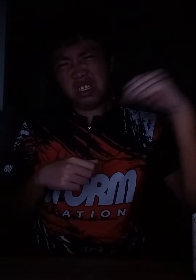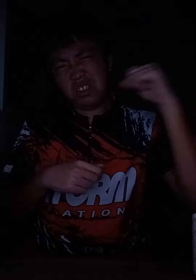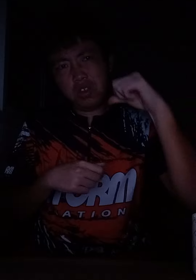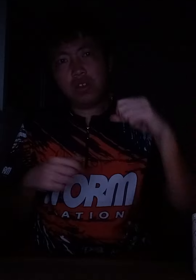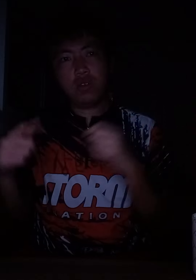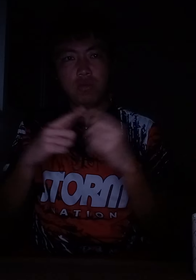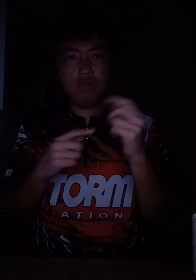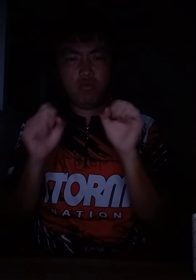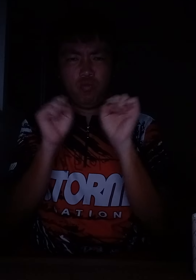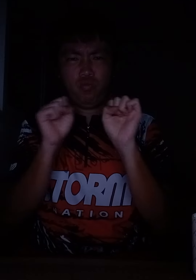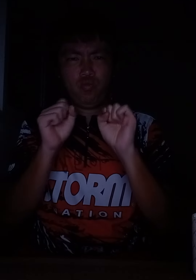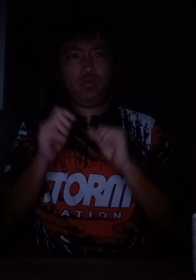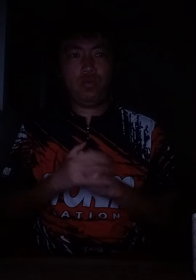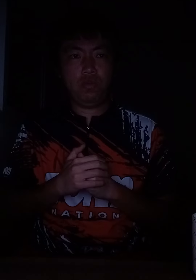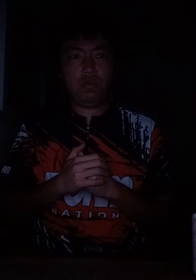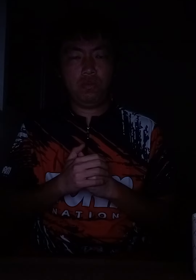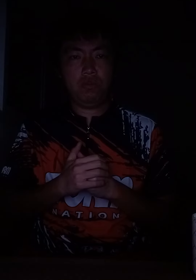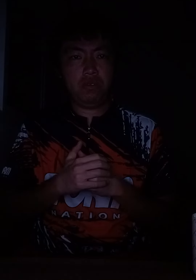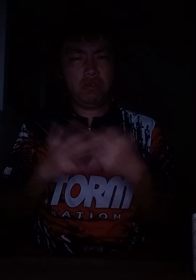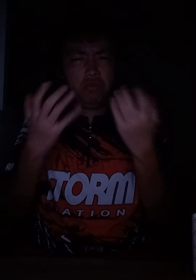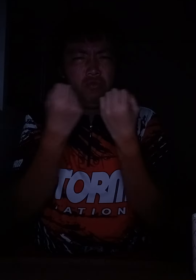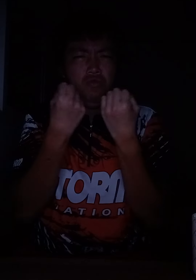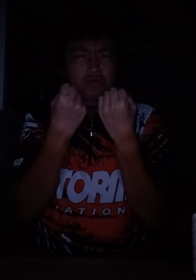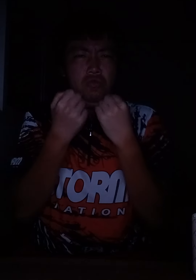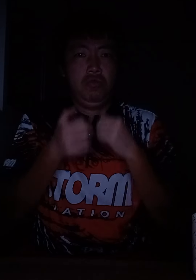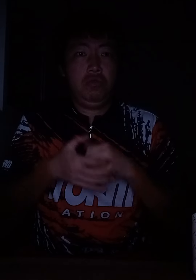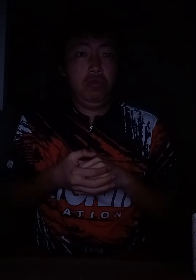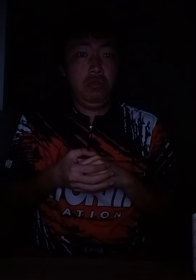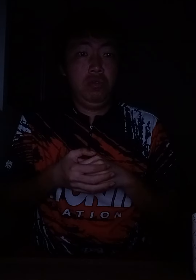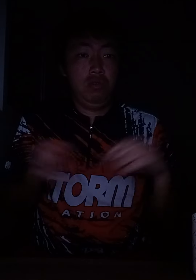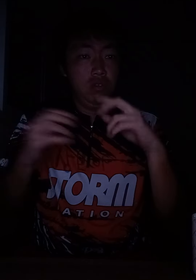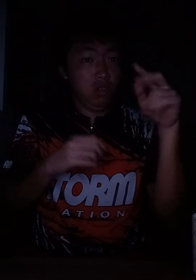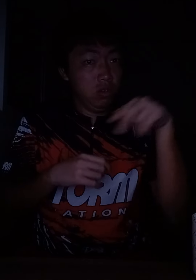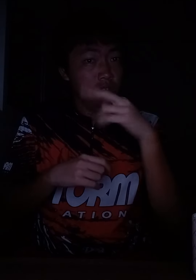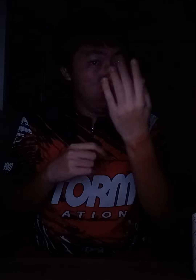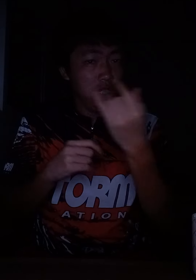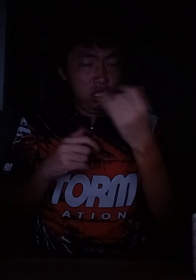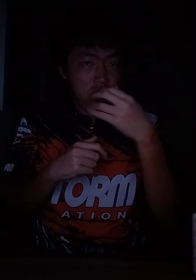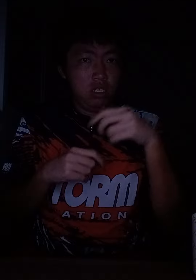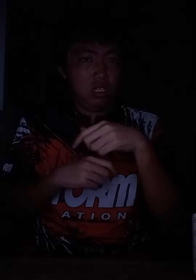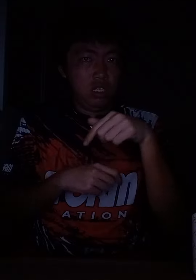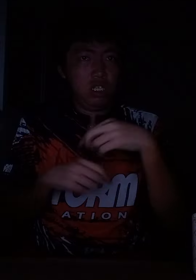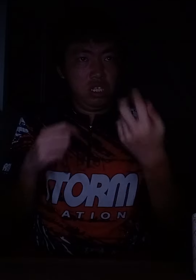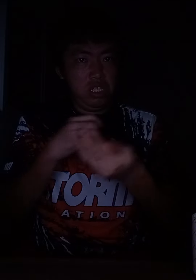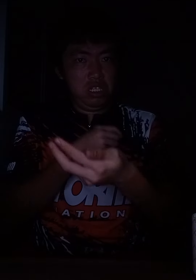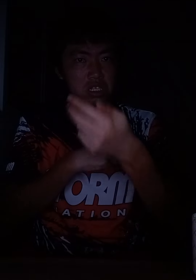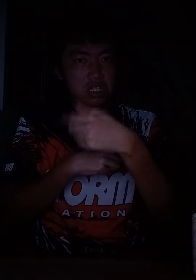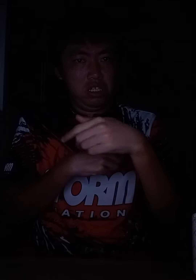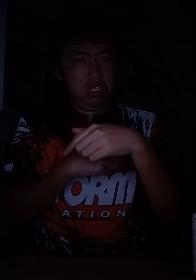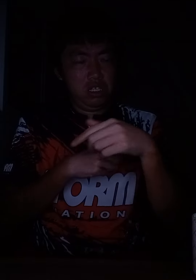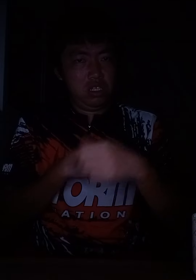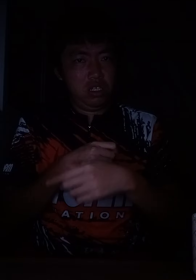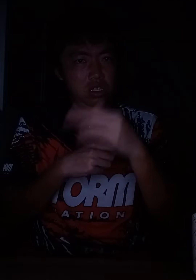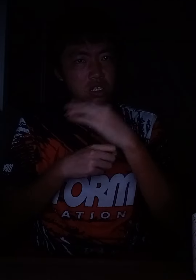그러니까 좀 사실 좀 무섭기도 했죠. 위협을 느끼는 상황이었지만 승객들 안전을 책임지고